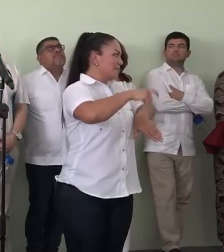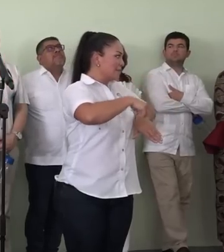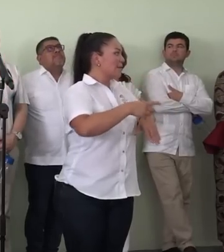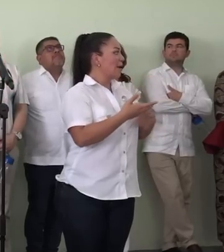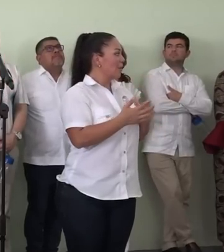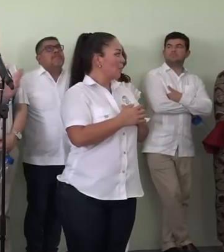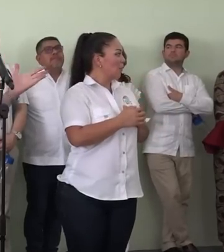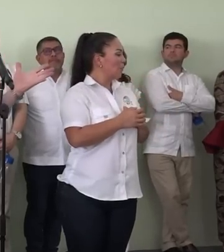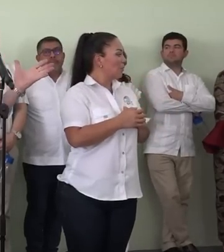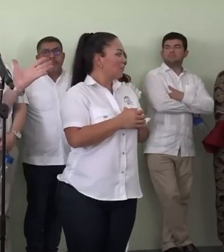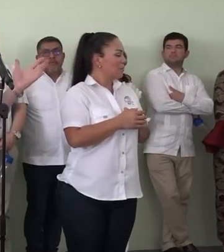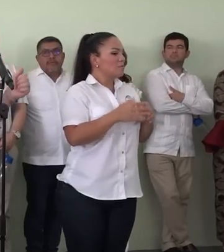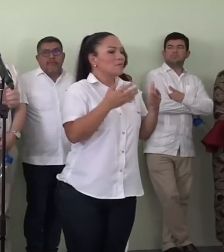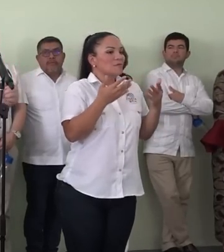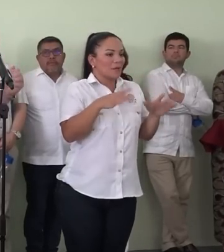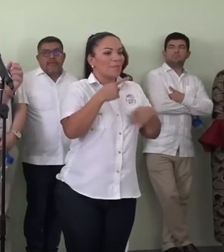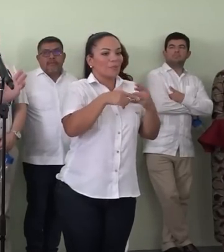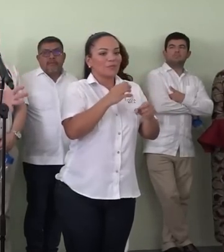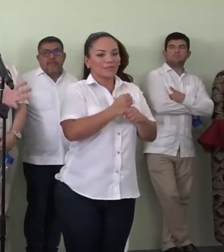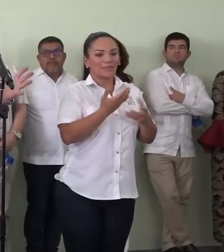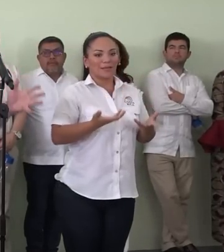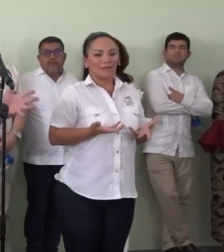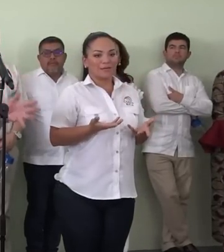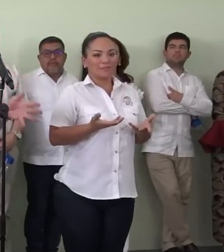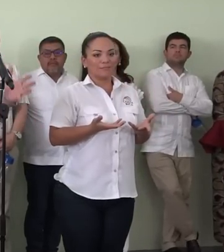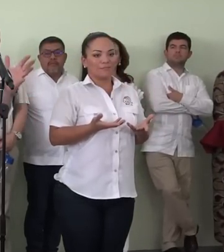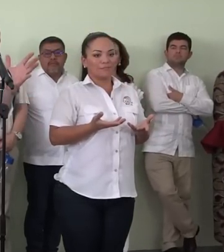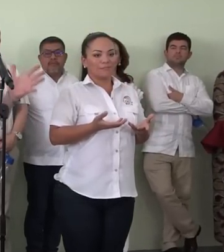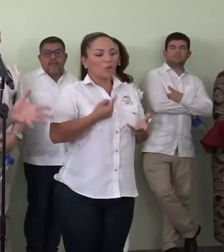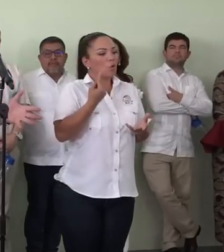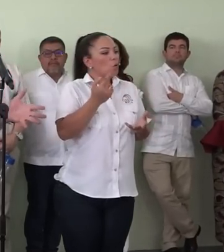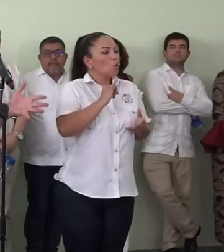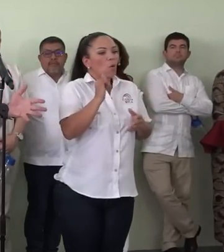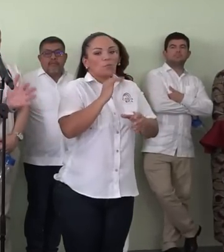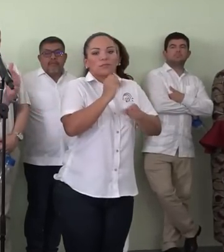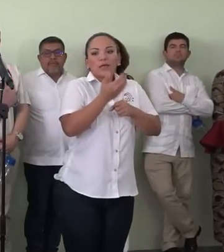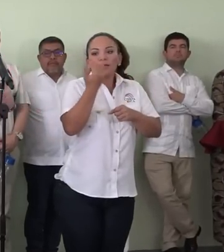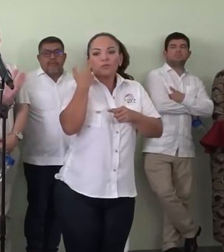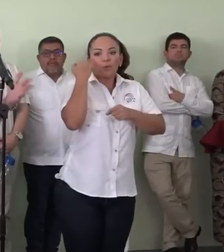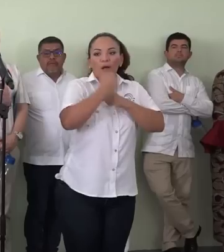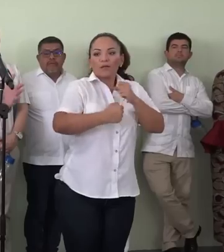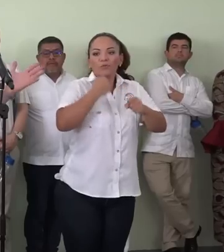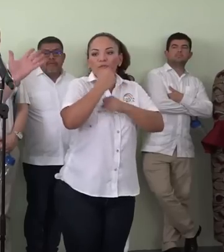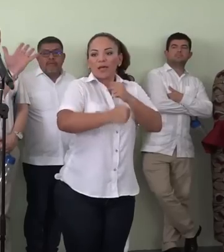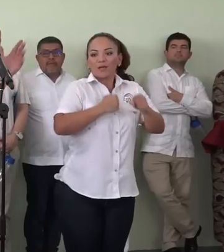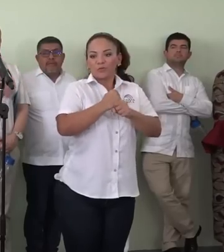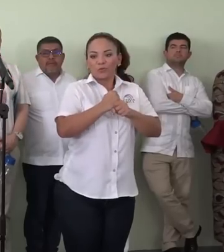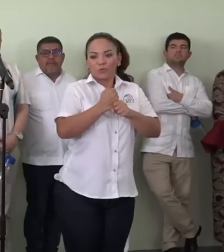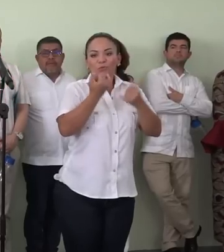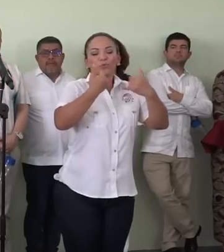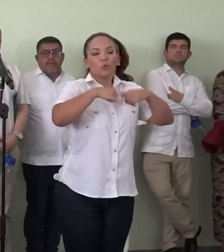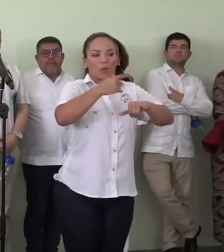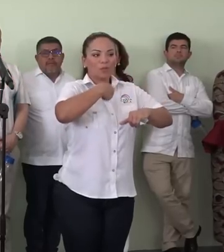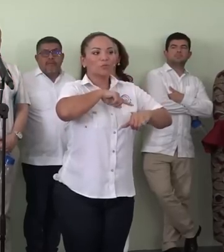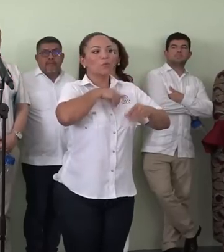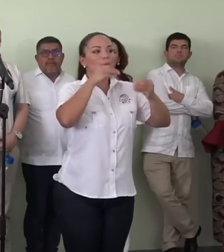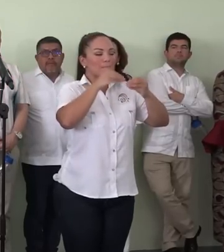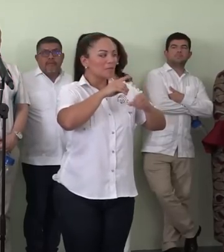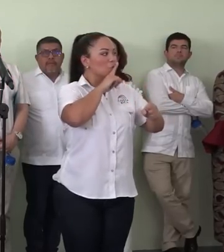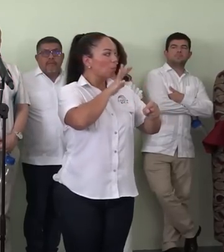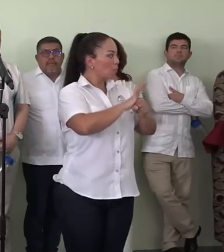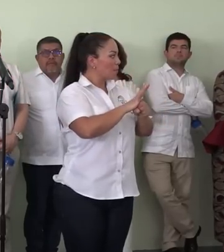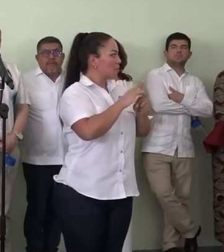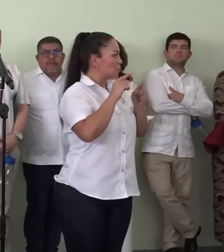indispensable. Y ya lo vamos a hacer, como se ha hecho bien por años, y todavía nosotros estamos más comprometidos con